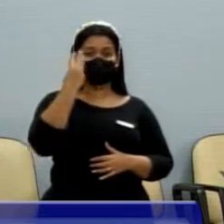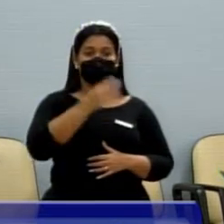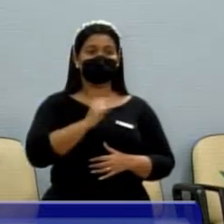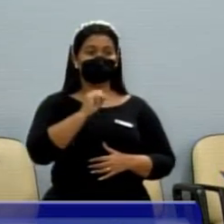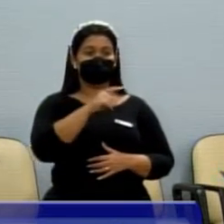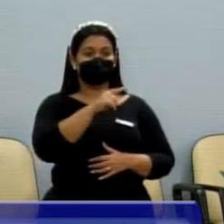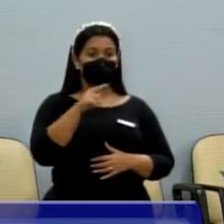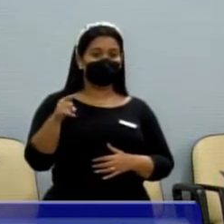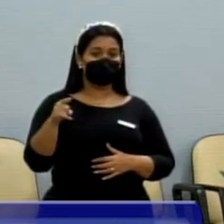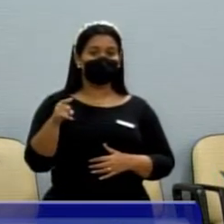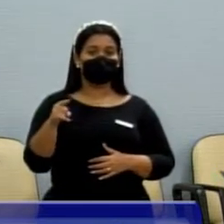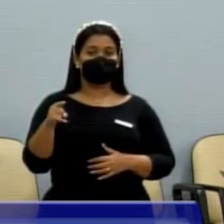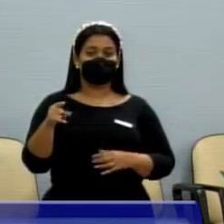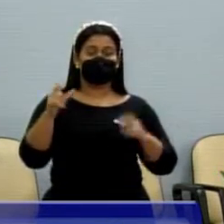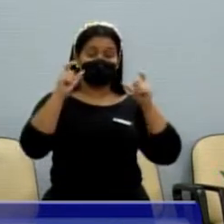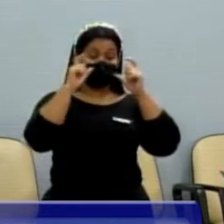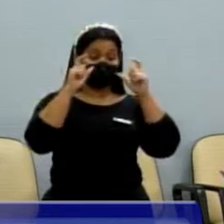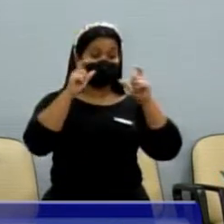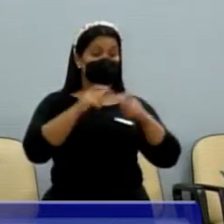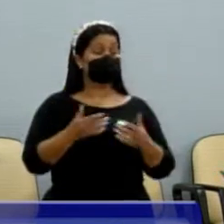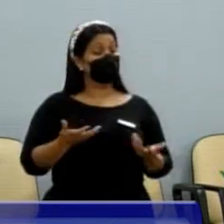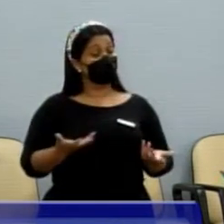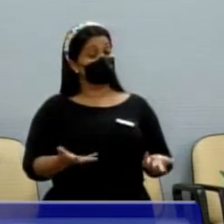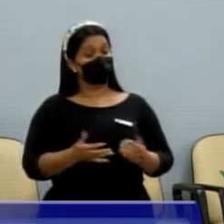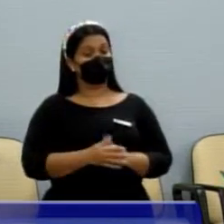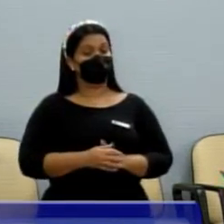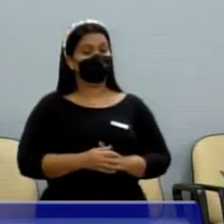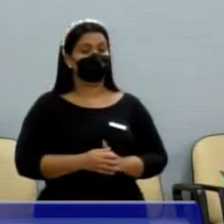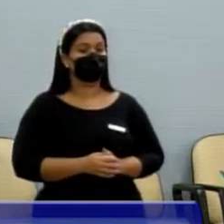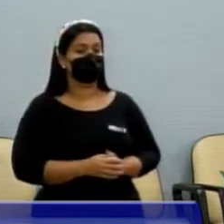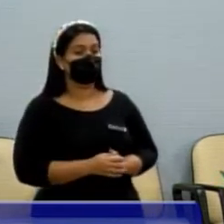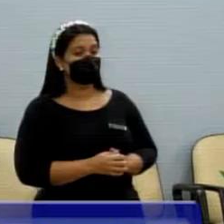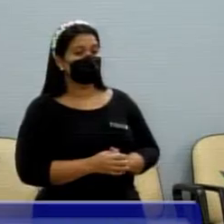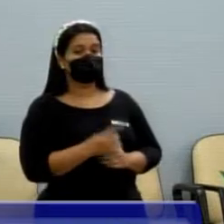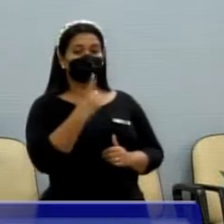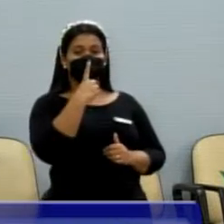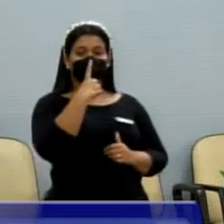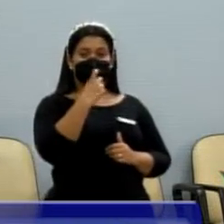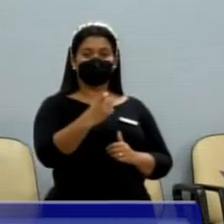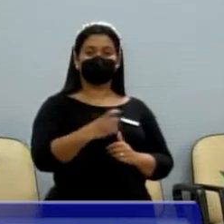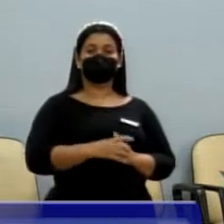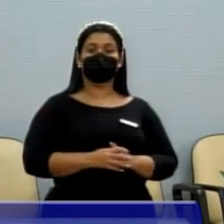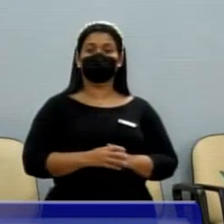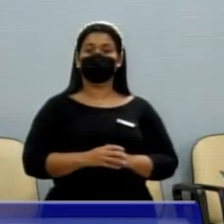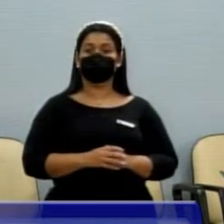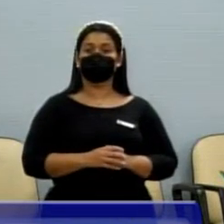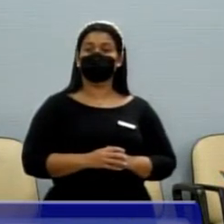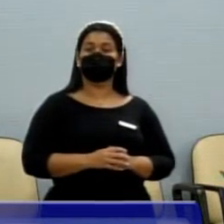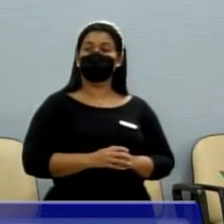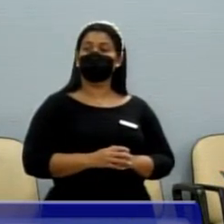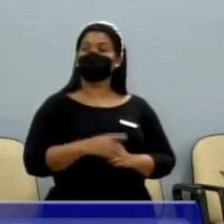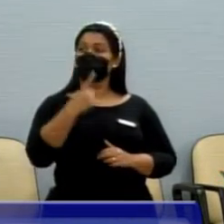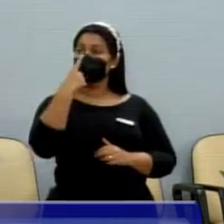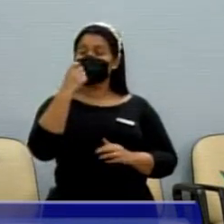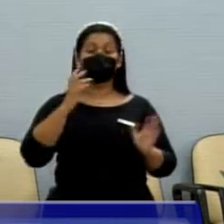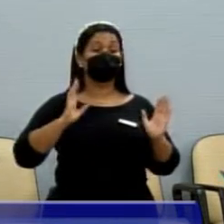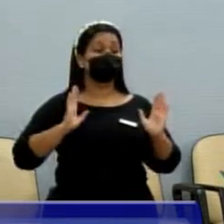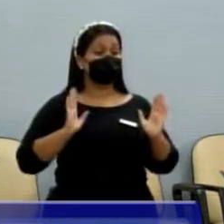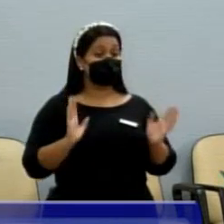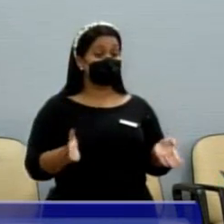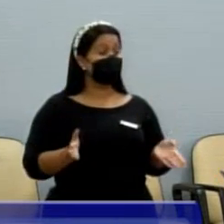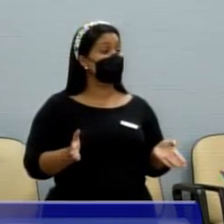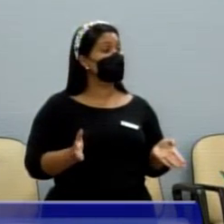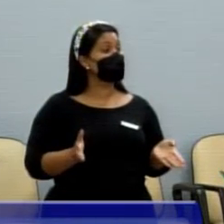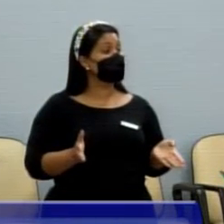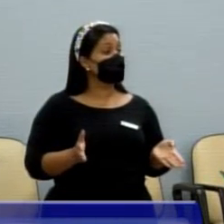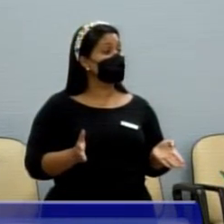interessante é a segunda questão é do lixo rapidamente dizer que em relação ao lixo já foi